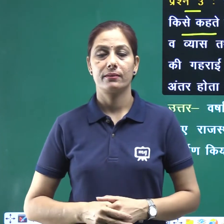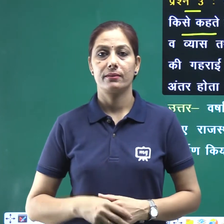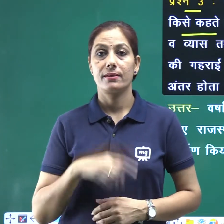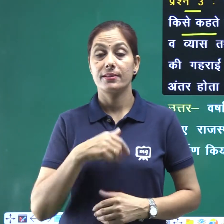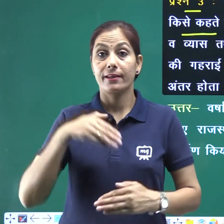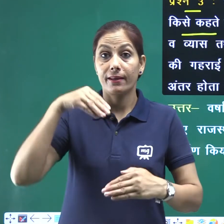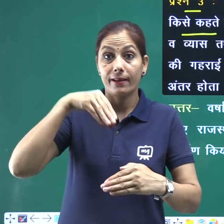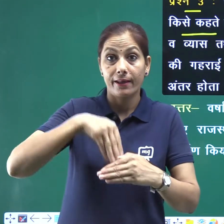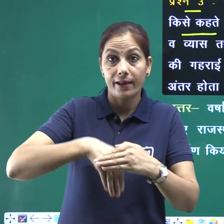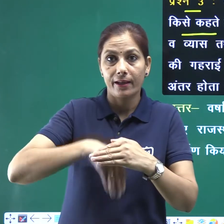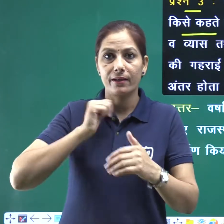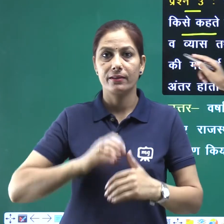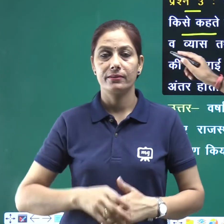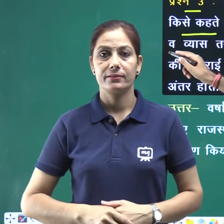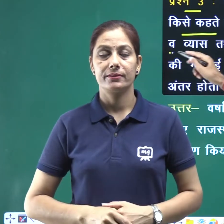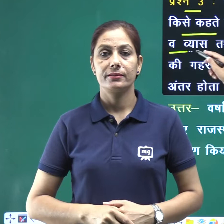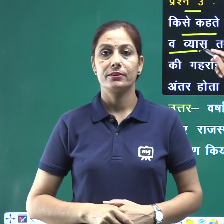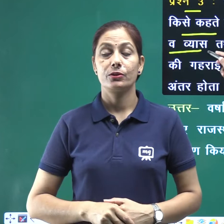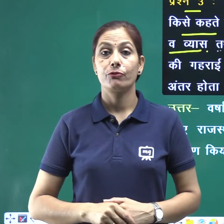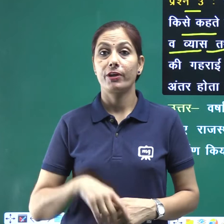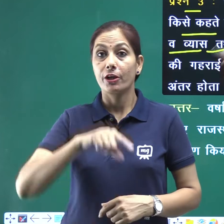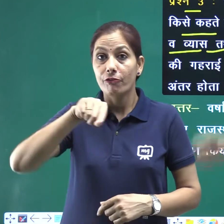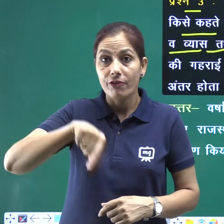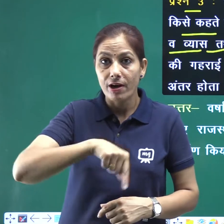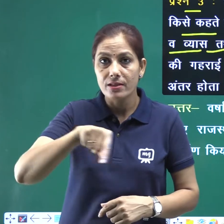इसकी गहराई व व्यास